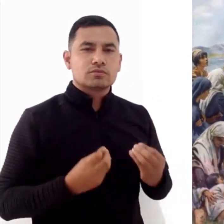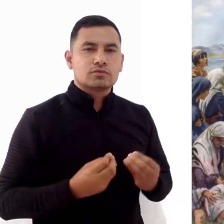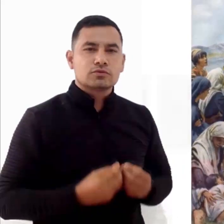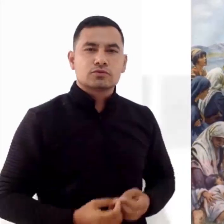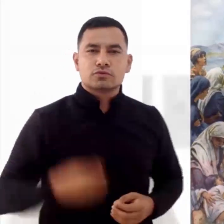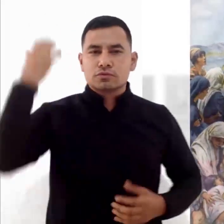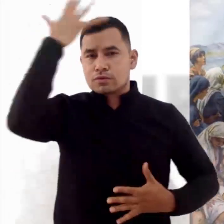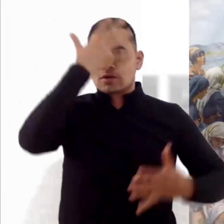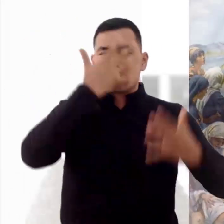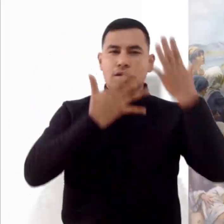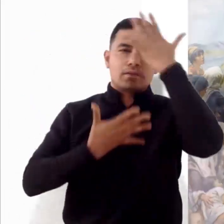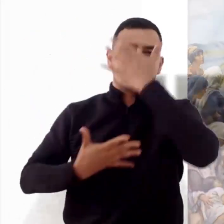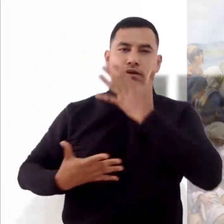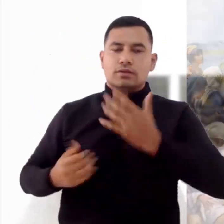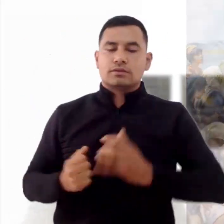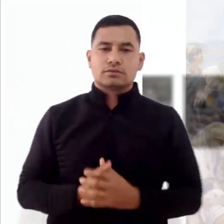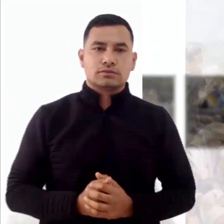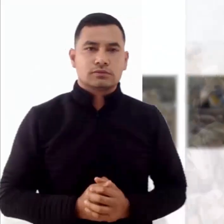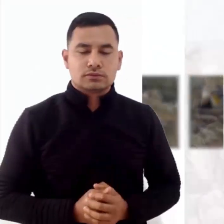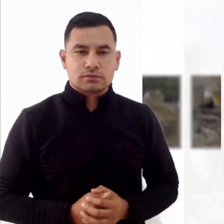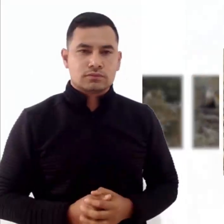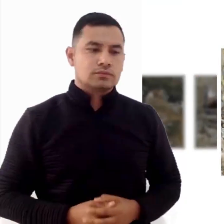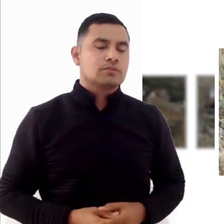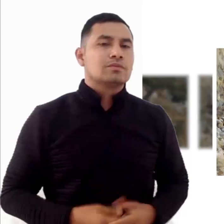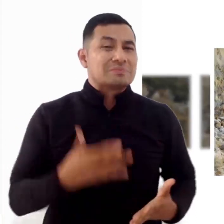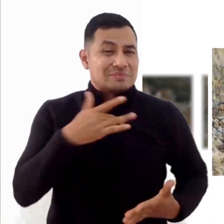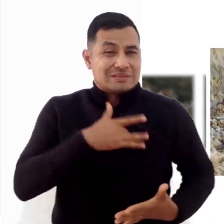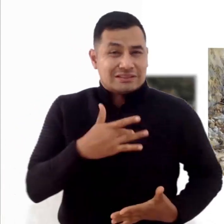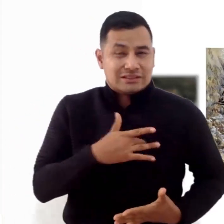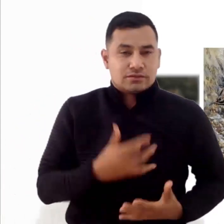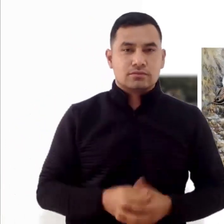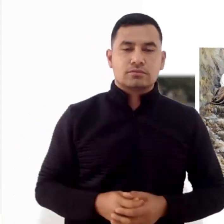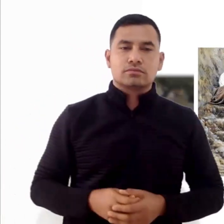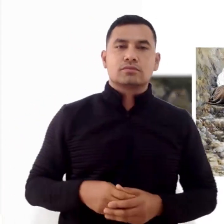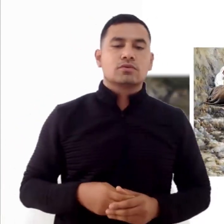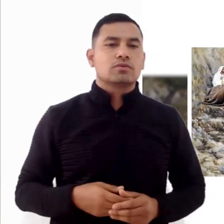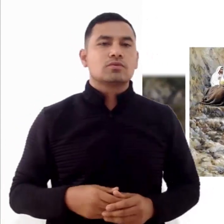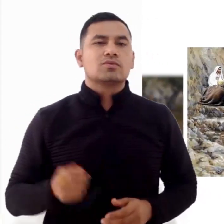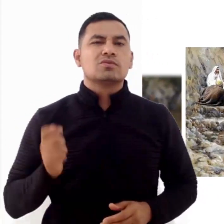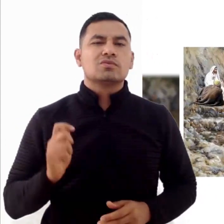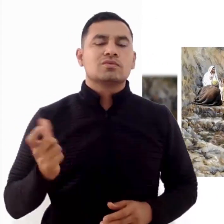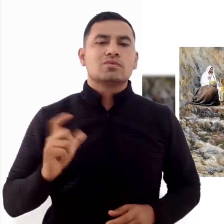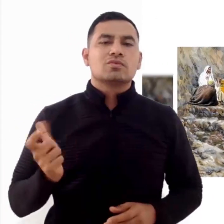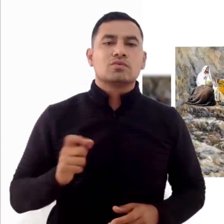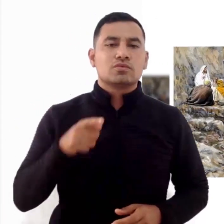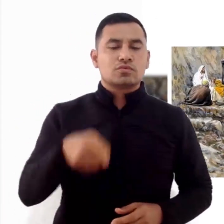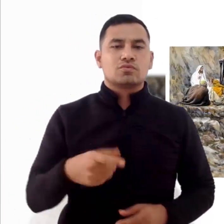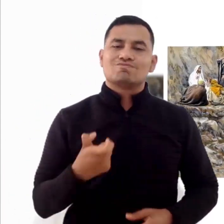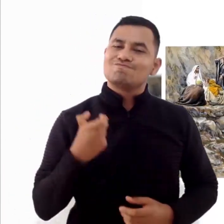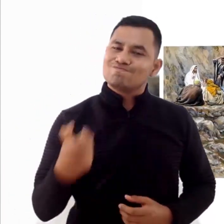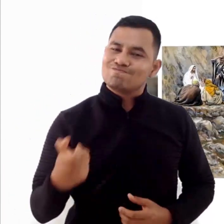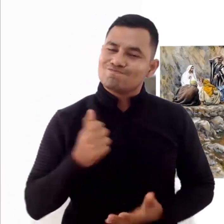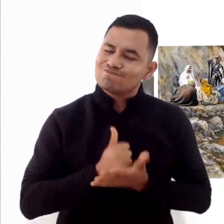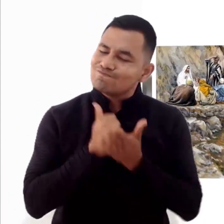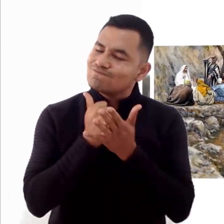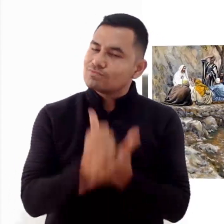vean. De lo contrario, no tendrán recompensa con su Padre Celestial. Por lo tanto, cuando des limosna, no lo